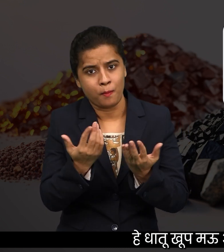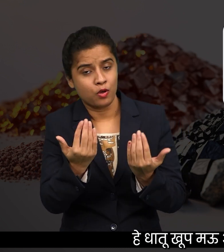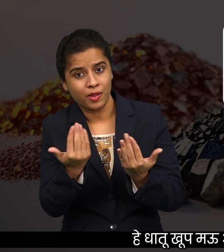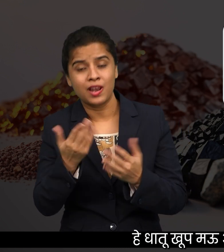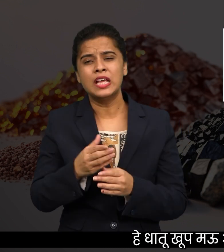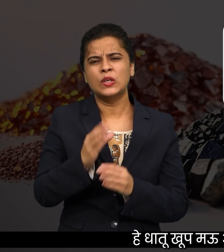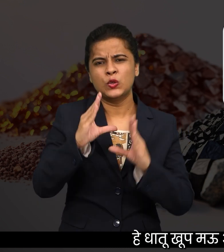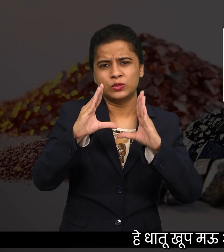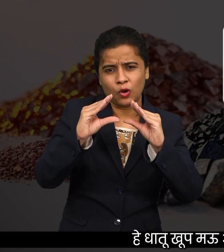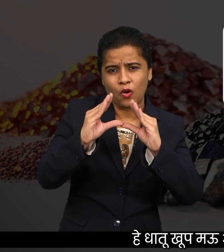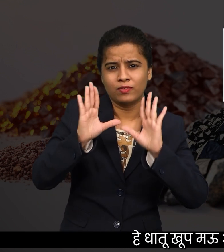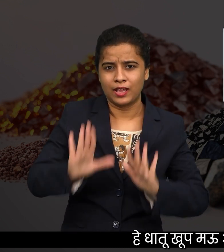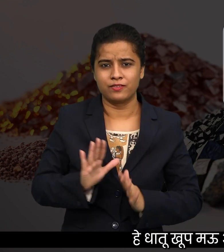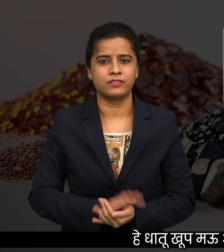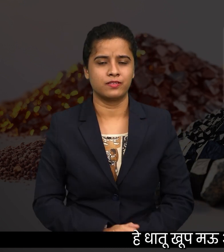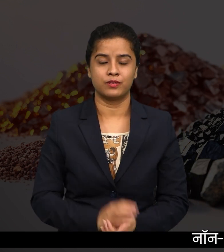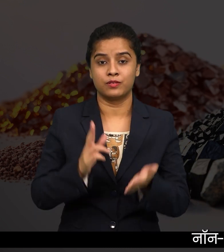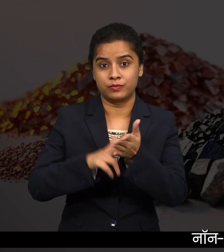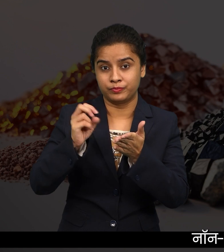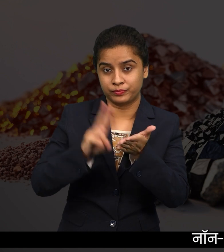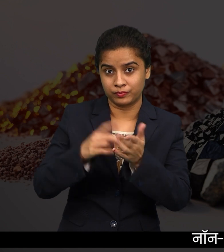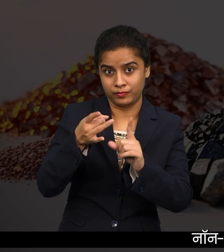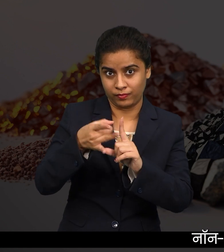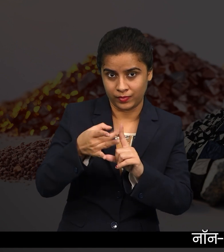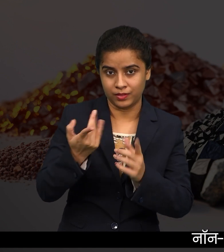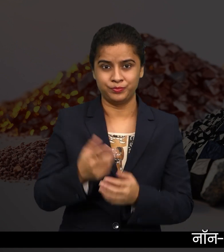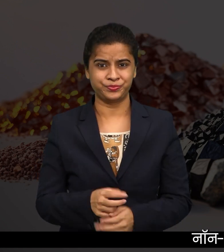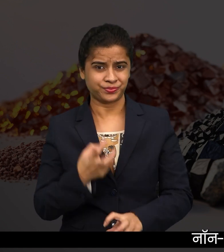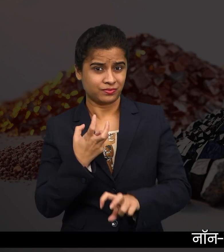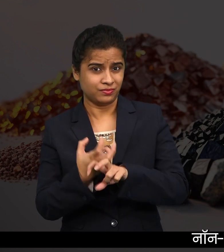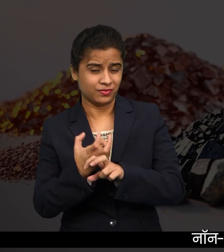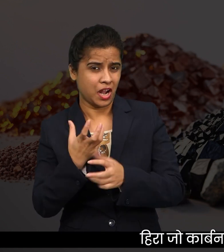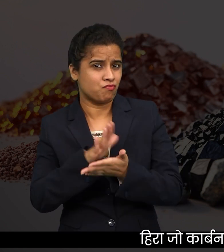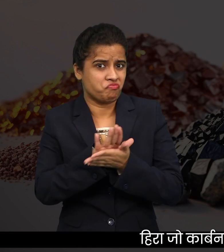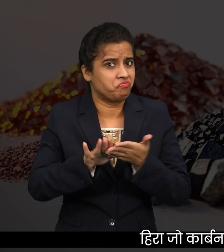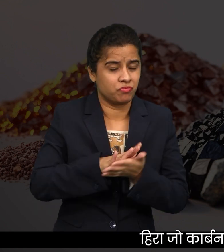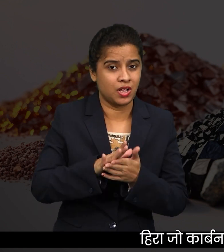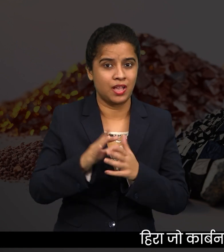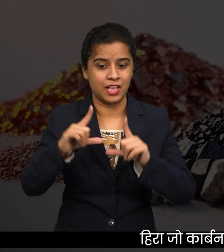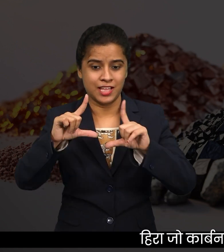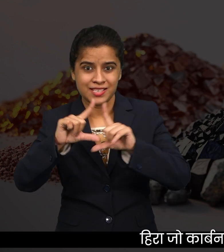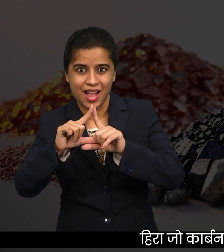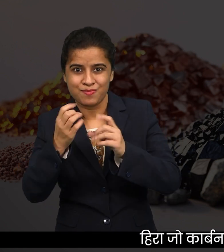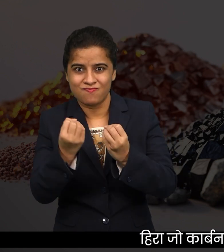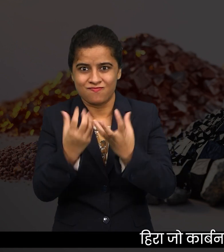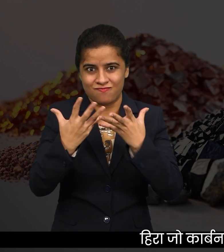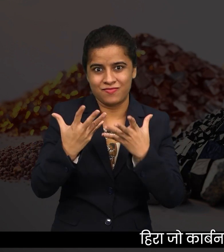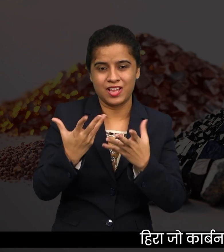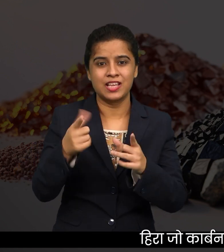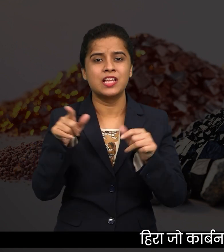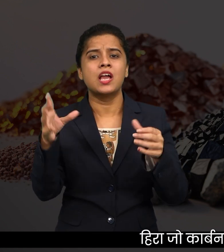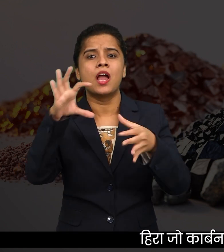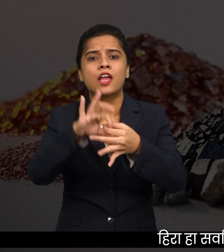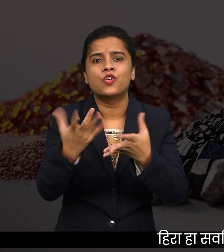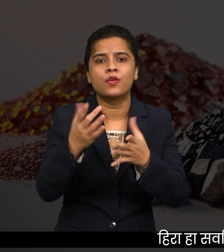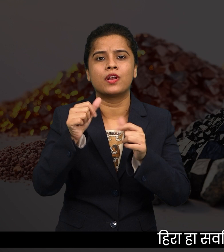नॉन मेटल्स कठीण नसतात. हिरा जो कार्बनचा एलोट्रॉप आहे तो अपवाद